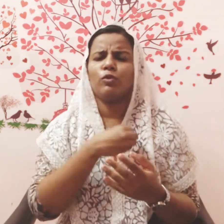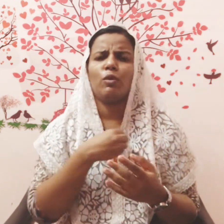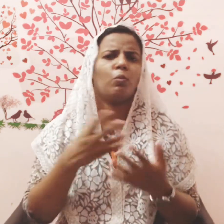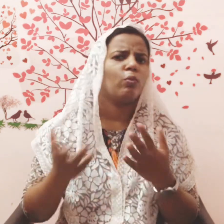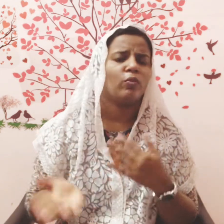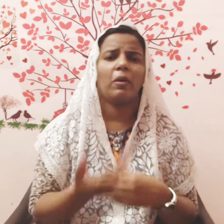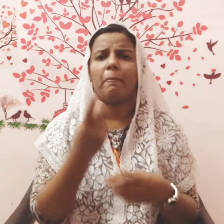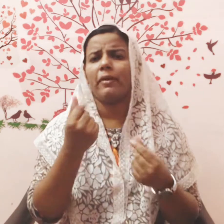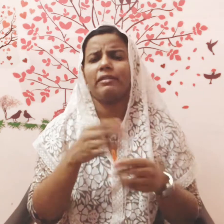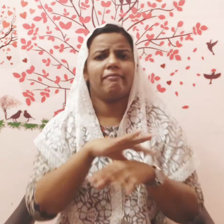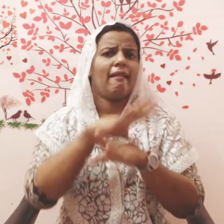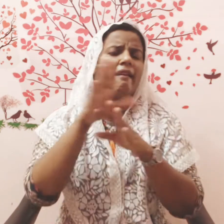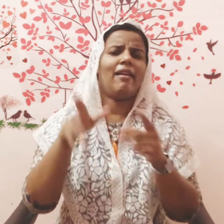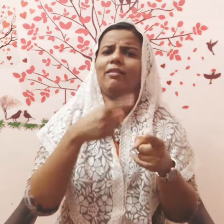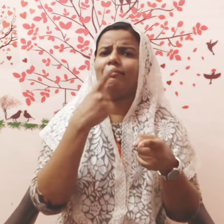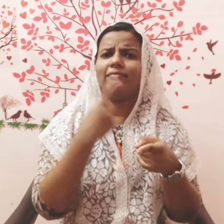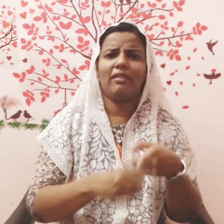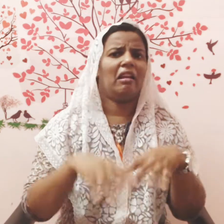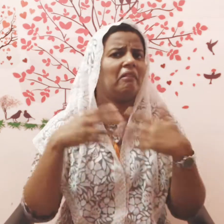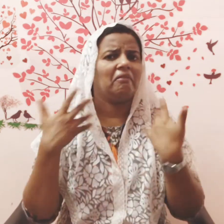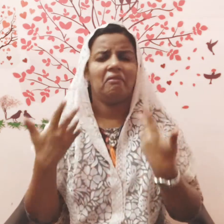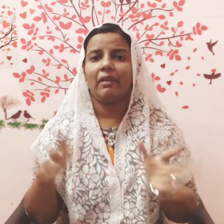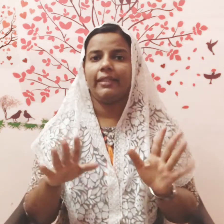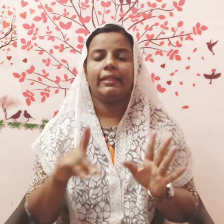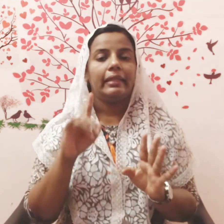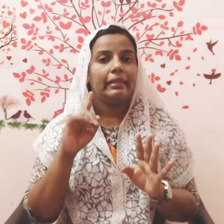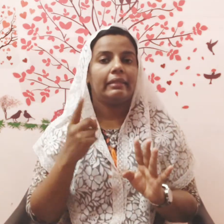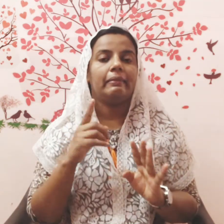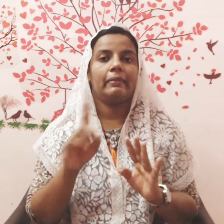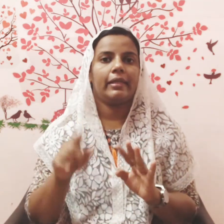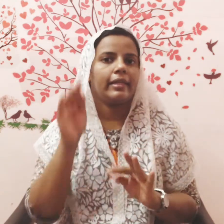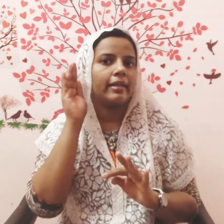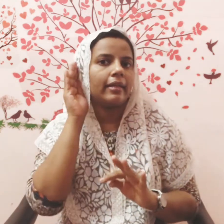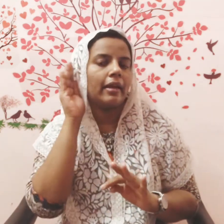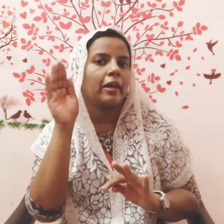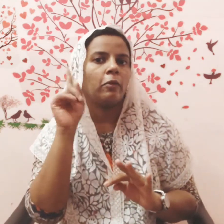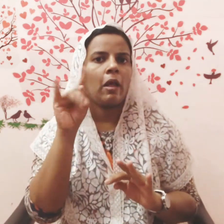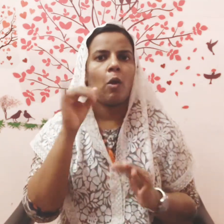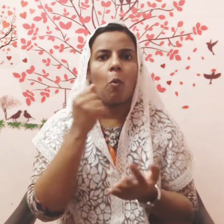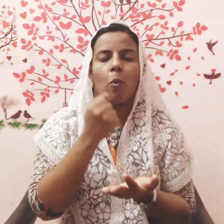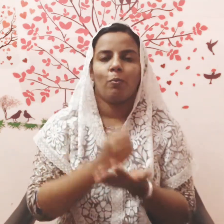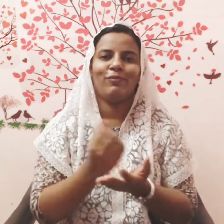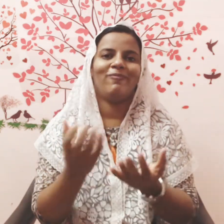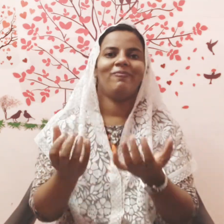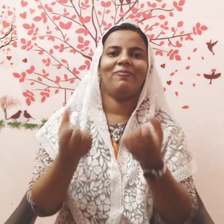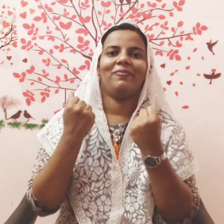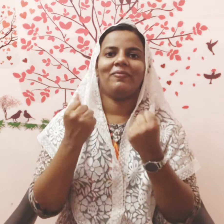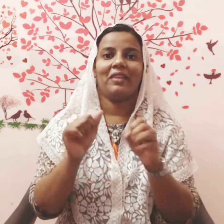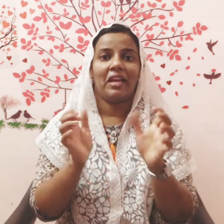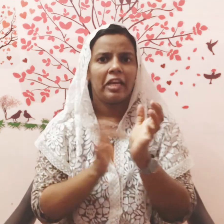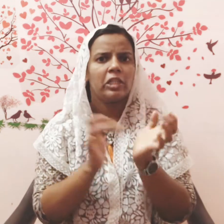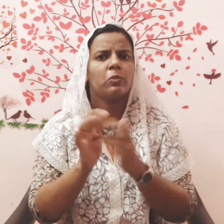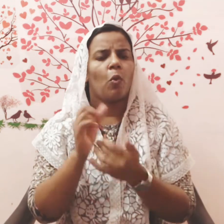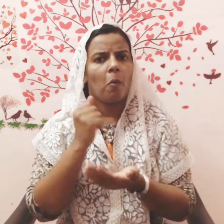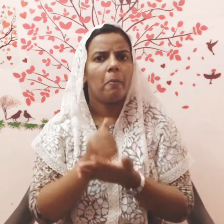വൈദ്യന്മാരെടുക്കെ പോയി, കയ്യിലുള്ള എല്ലാം ചകലമായി. എന്നാൽ പിന്നെ ഈ കേട്ടതുകൊണ്ട് അവൾക്കൊരു ഉറപ്പ് വന്നു, ഈ യേശുവിന്